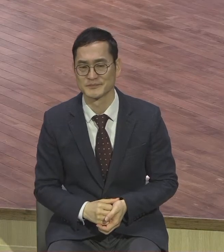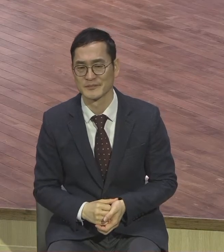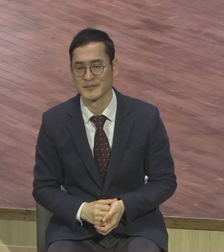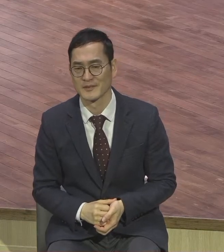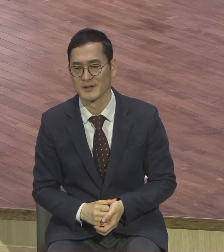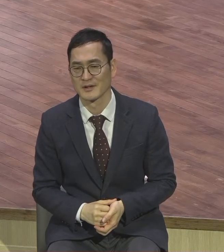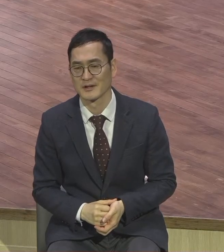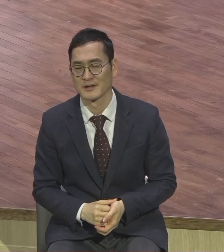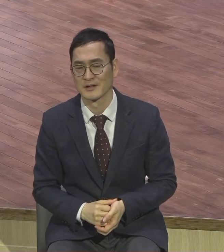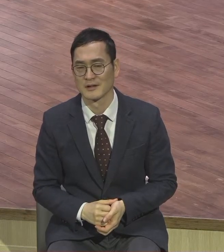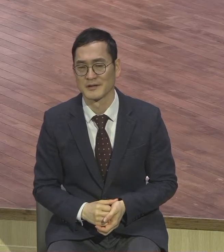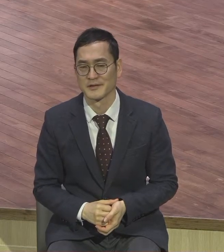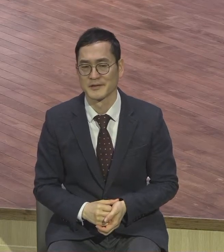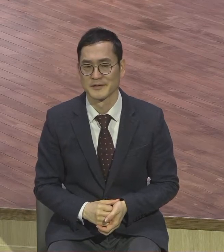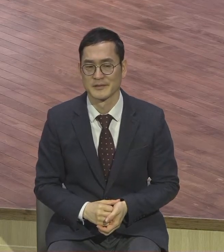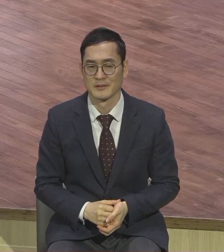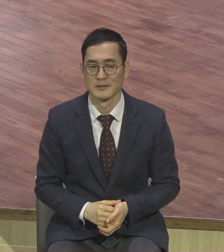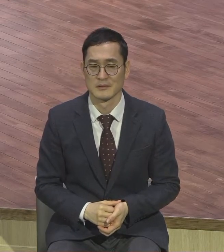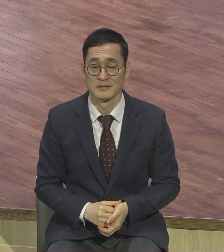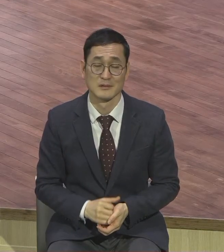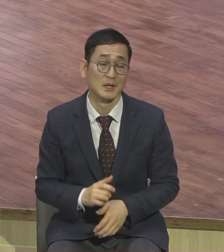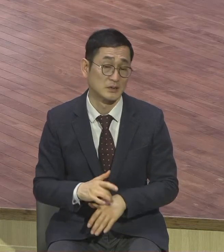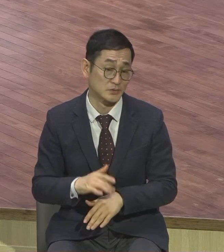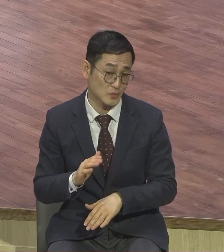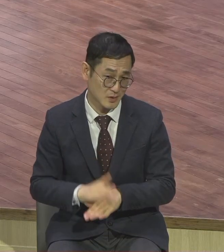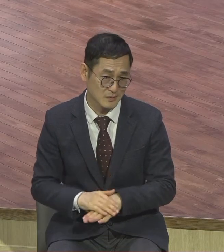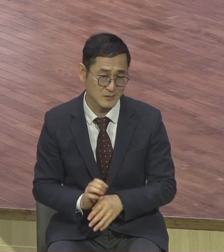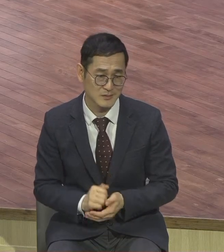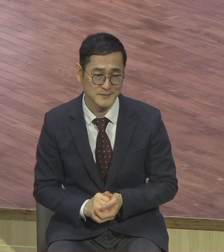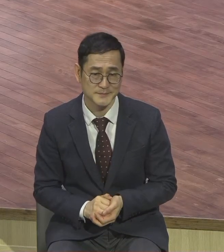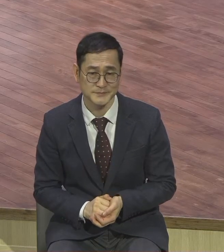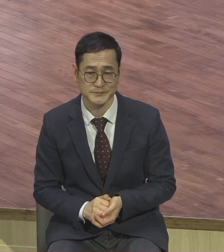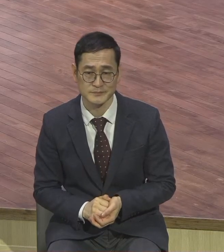뭐 있냐 좀 쉽게 살자